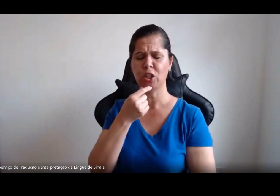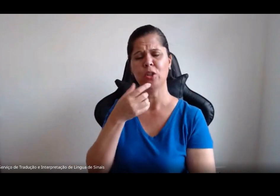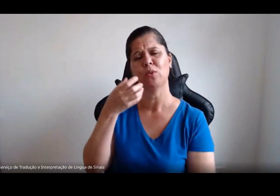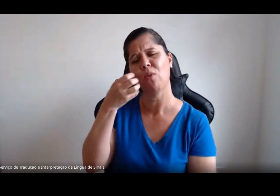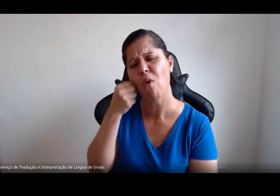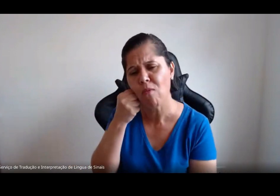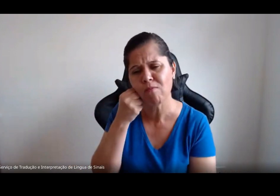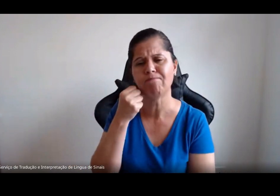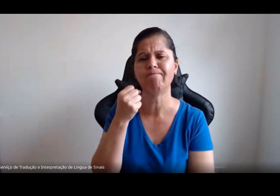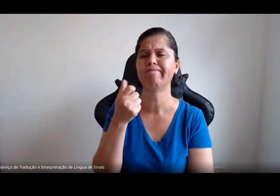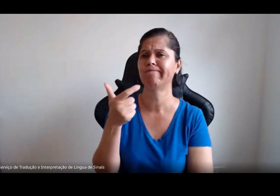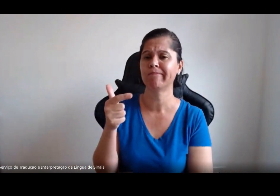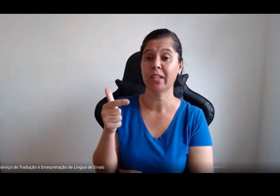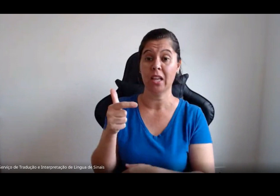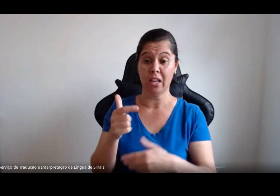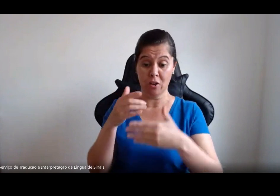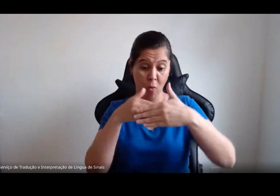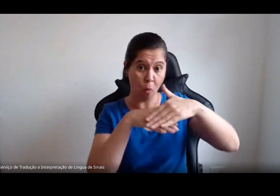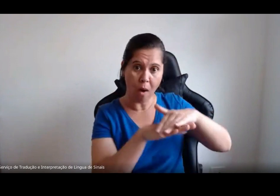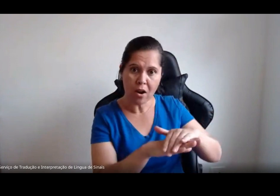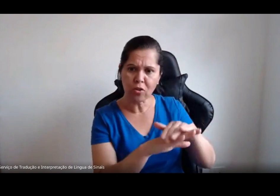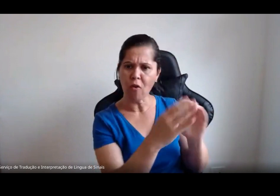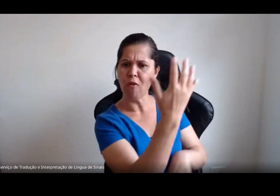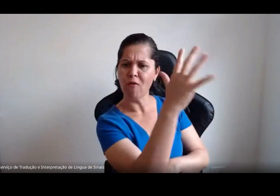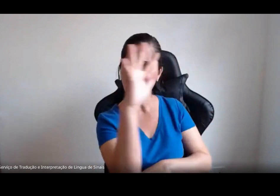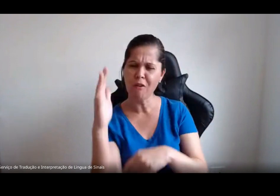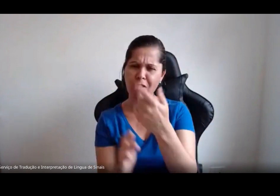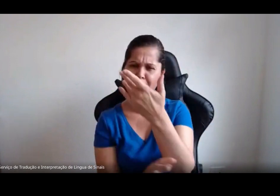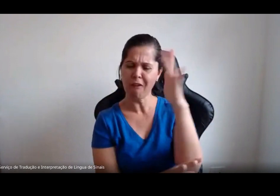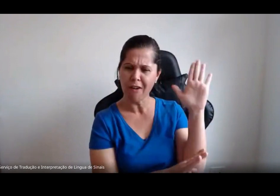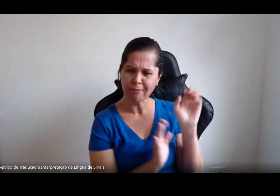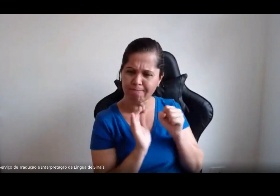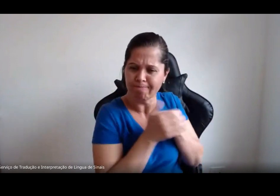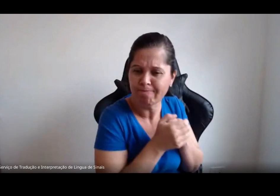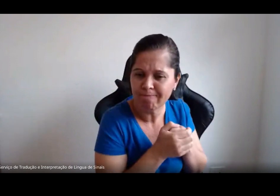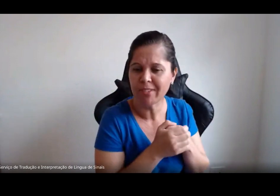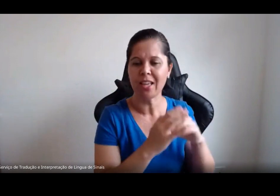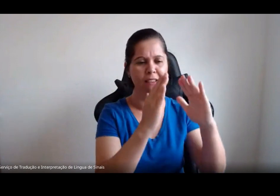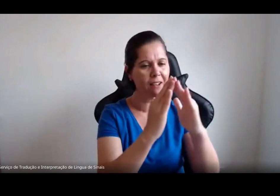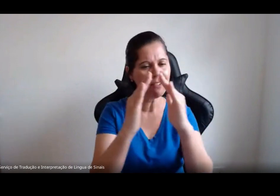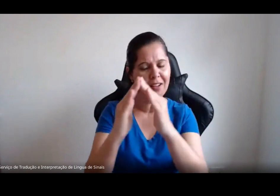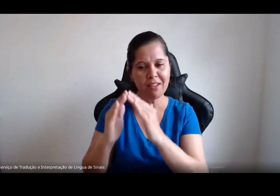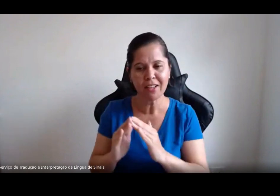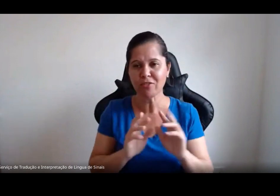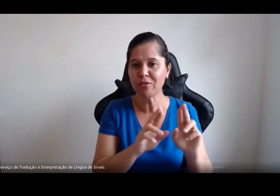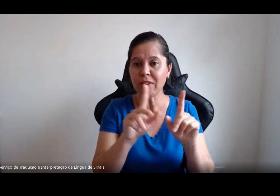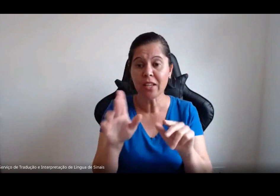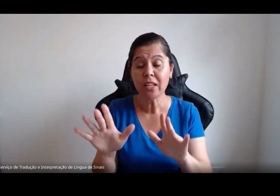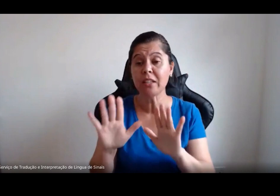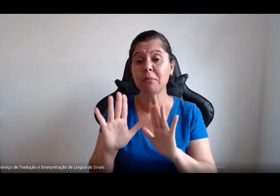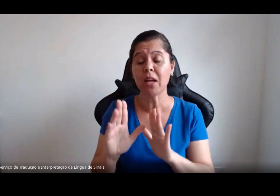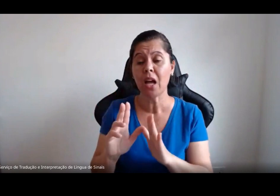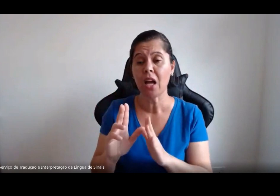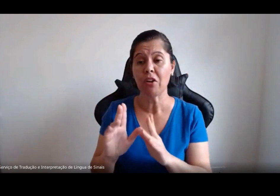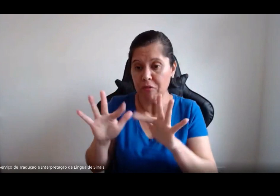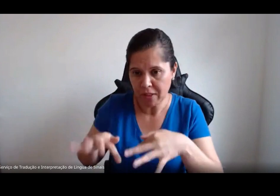pai e mãe, ele passou o período da guerra escondido em florestas, gente, mato, em casas diversas, e mal